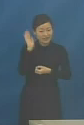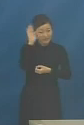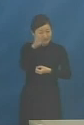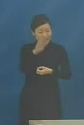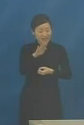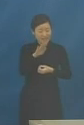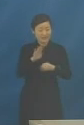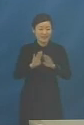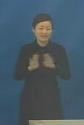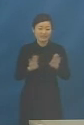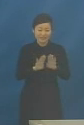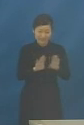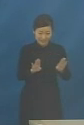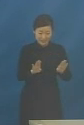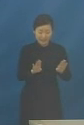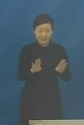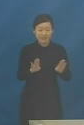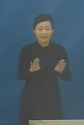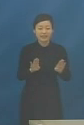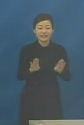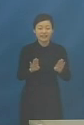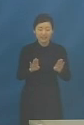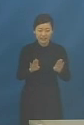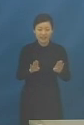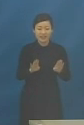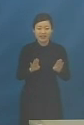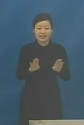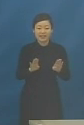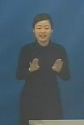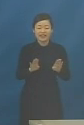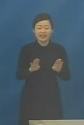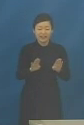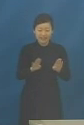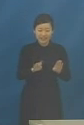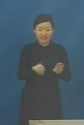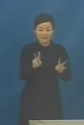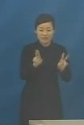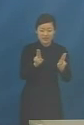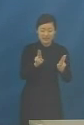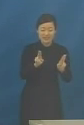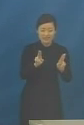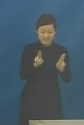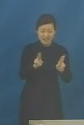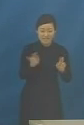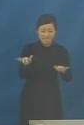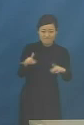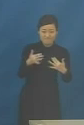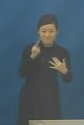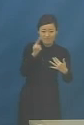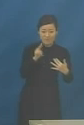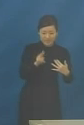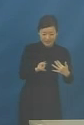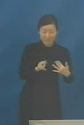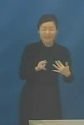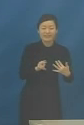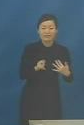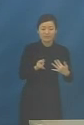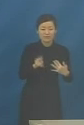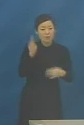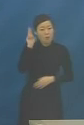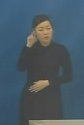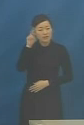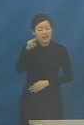そしてそうしたあの特産品に光が当たるように大阪のビリケンさんの方に来週